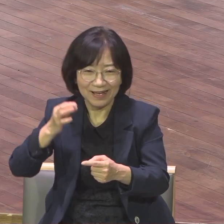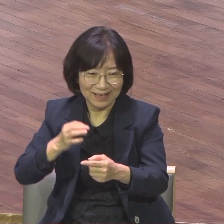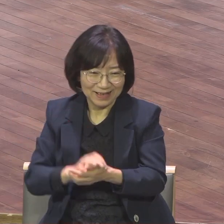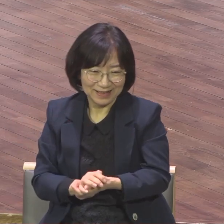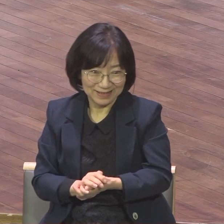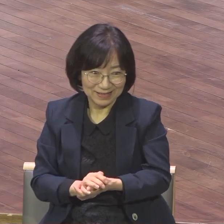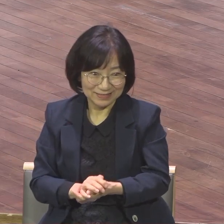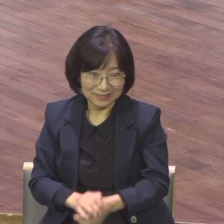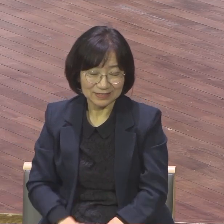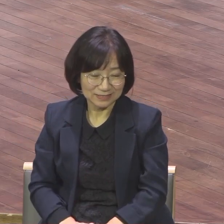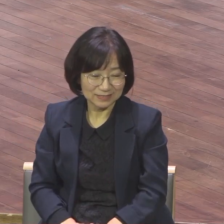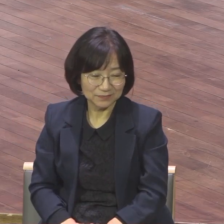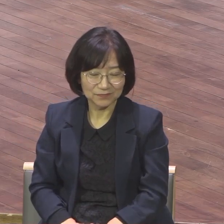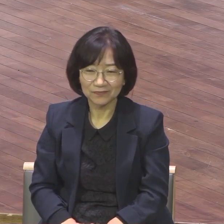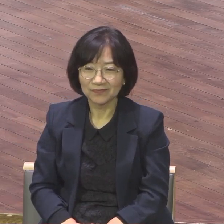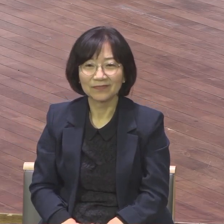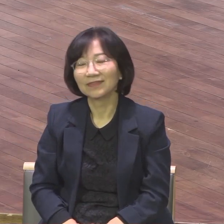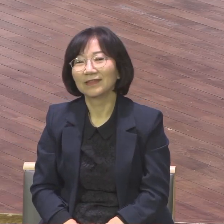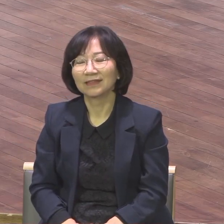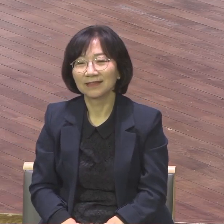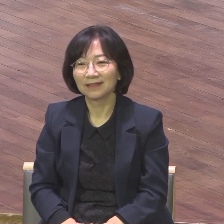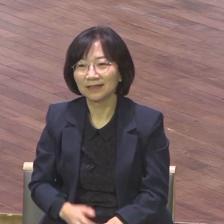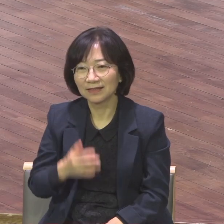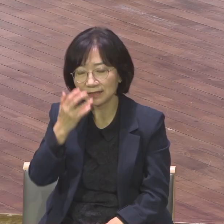주일에 이제 결성을 합니다.